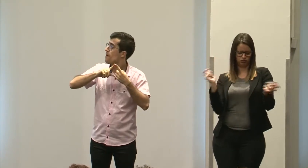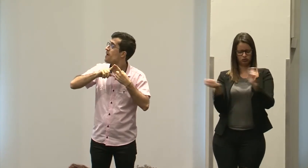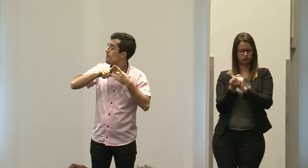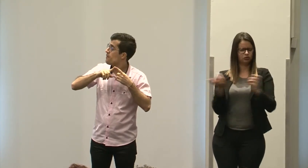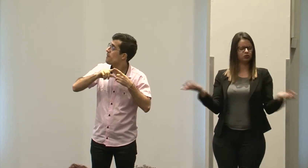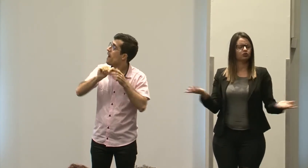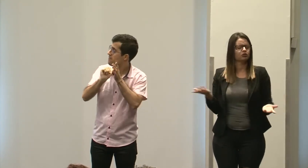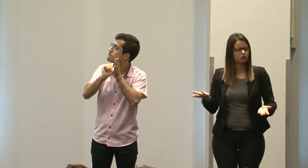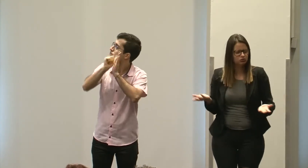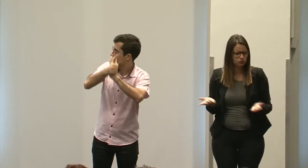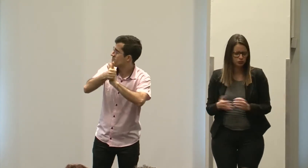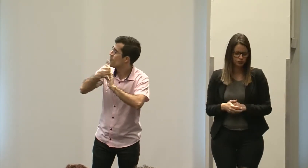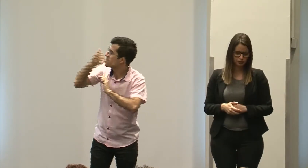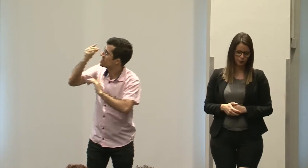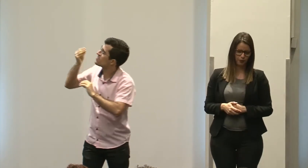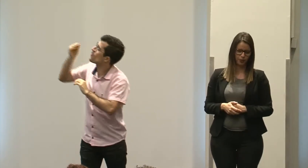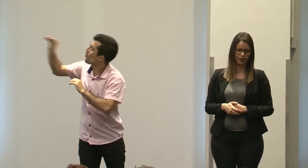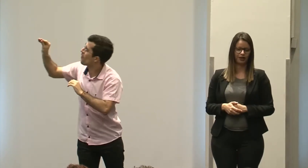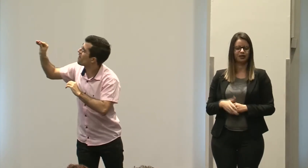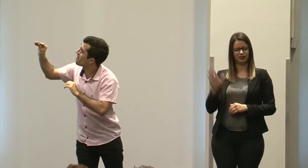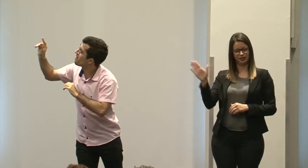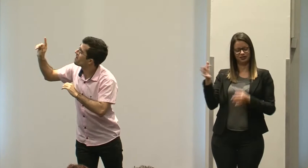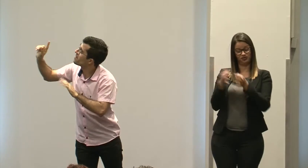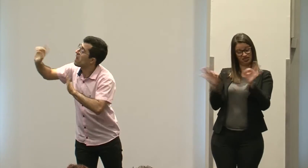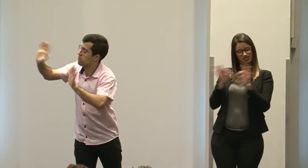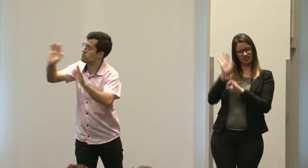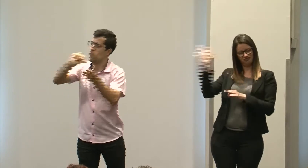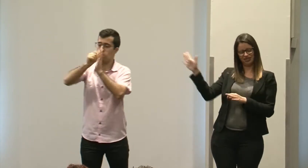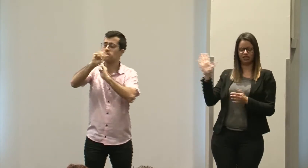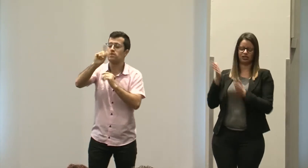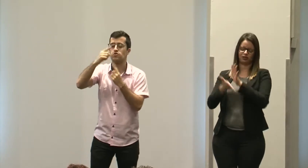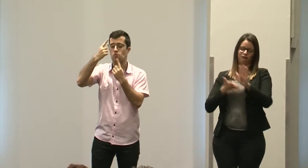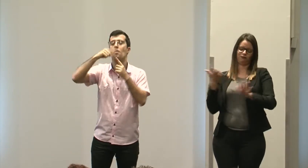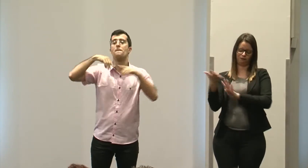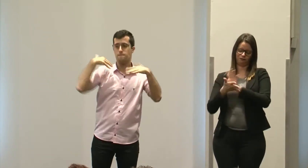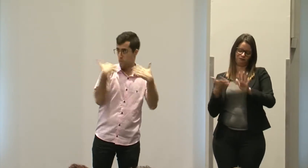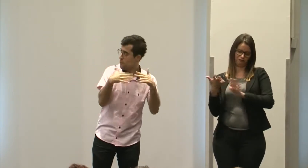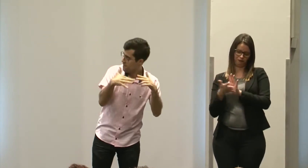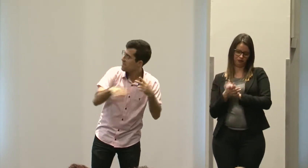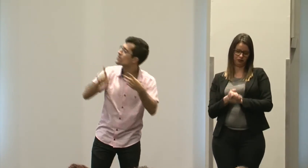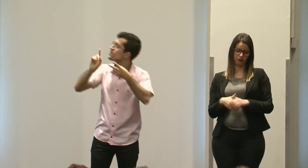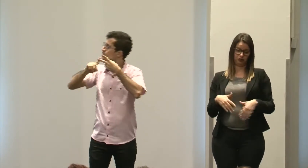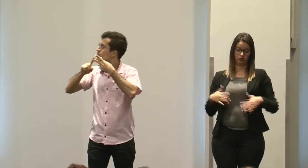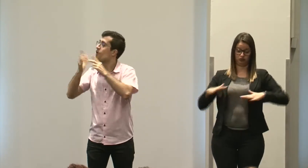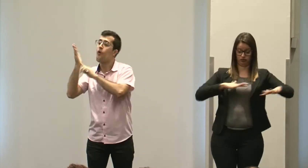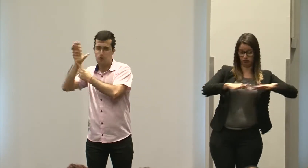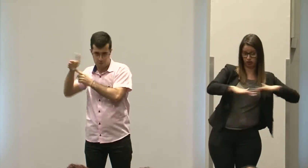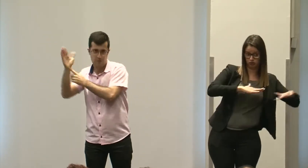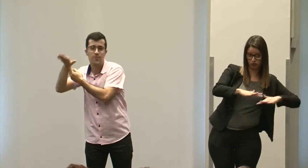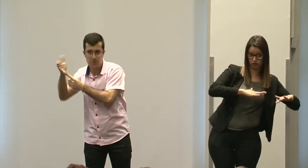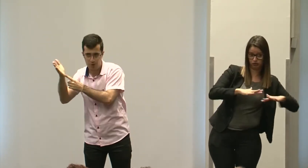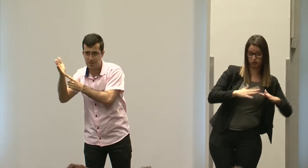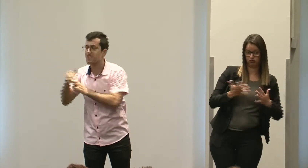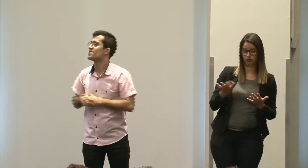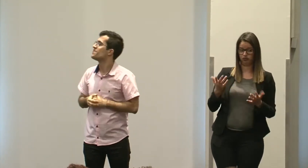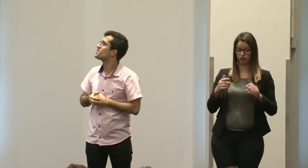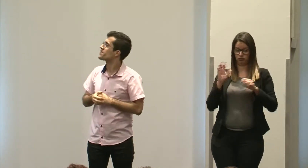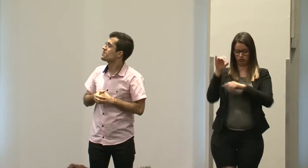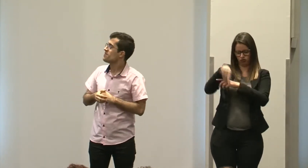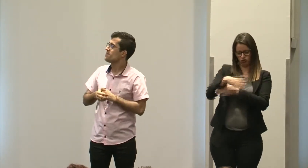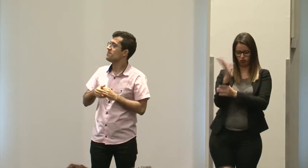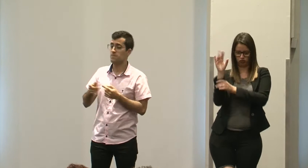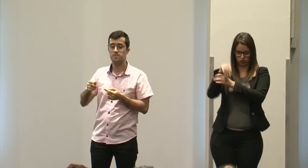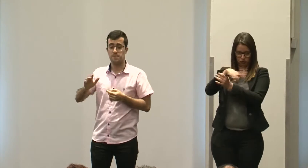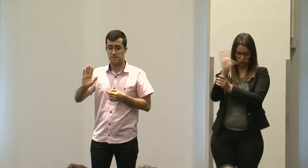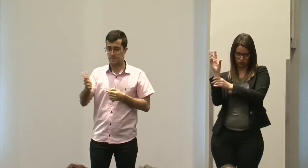O sinal de bar, ele sofre algumas reestruturações. A primeira categoria é o movimento. A